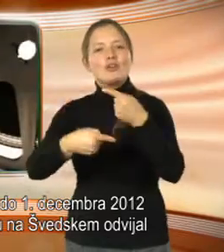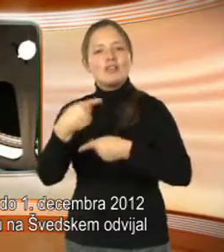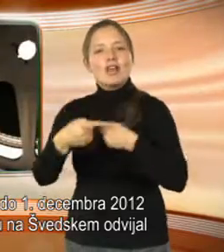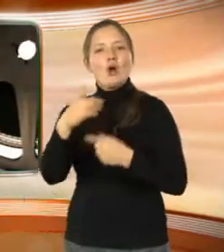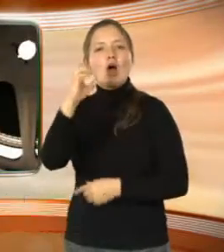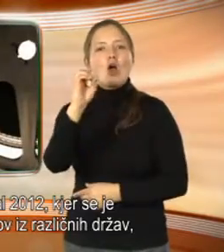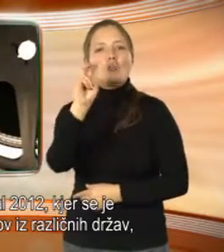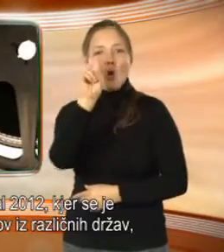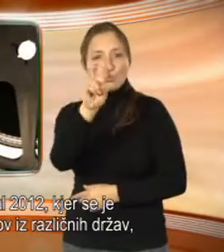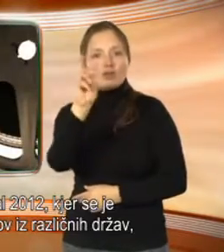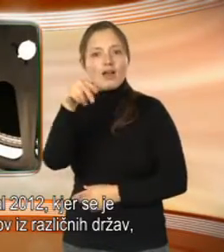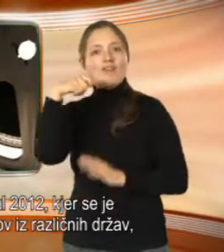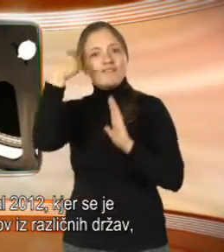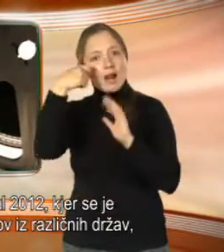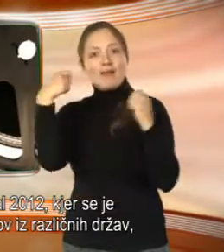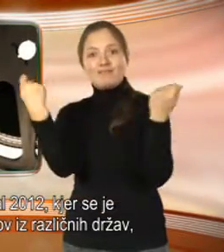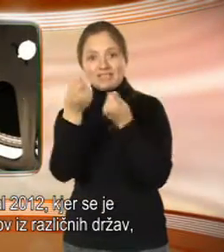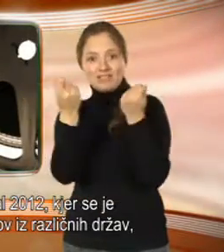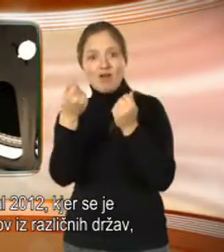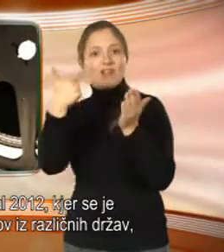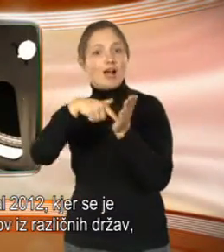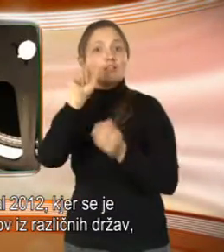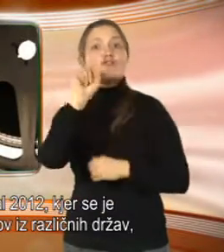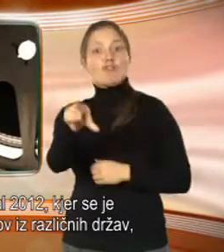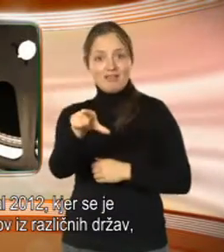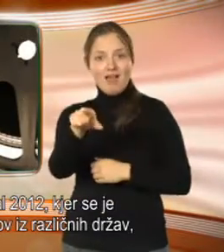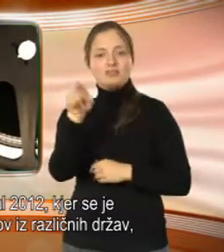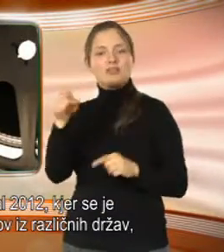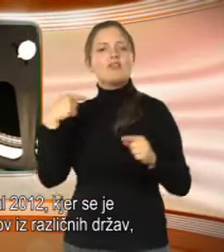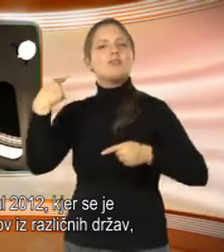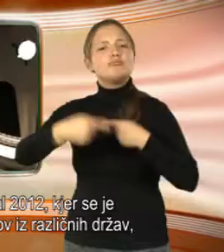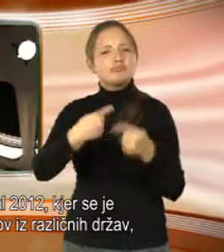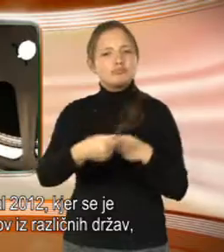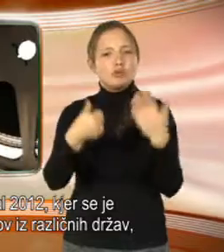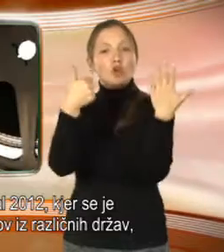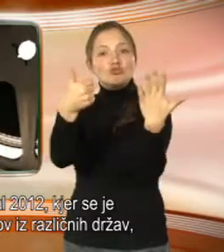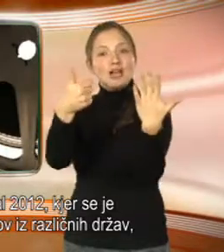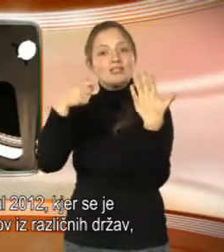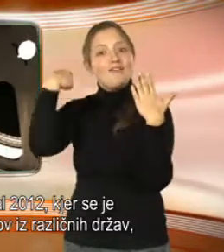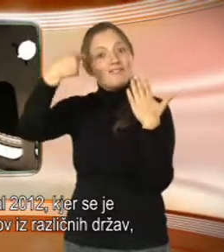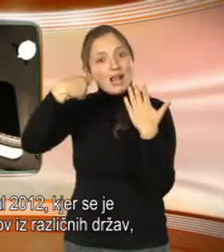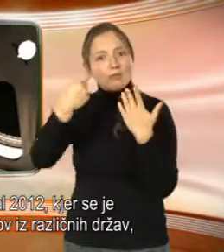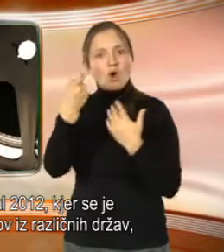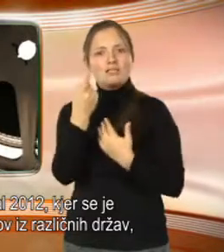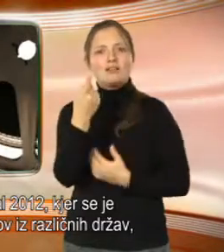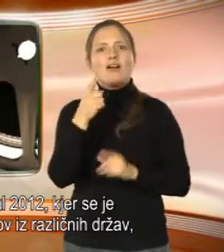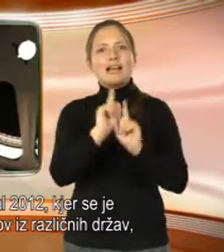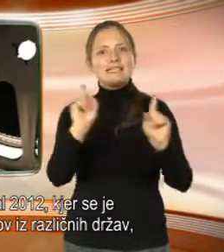Festival 2012, kjer se je zvrstilo 6 filmov iz različnih držav, in sicer 4 filmi iz